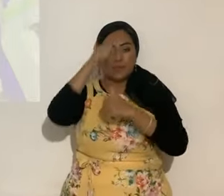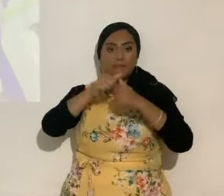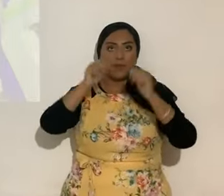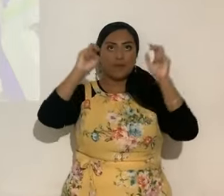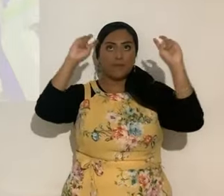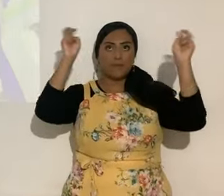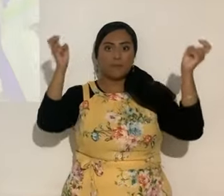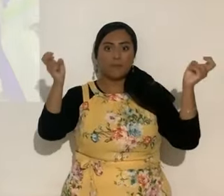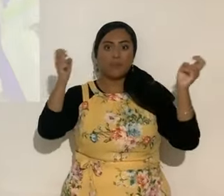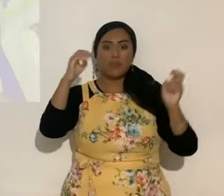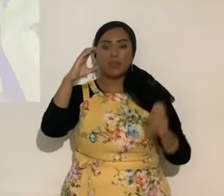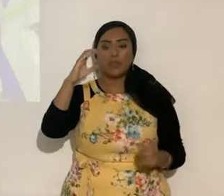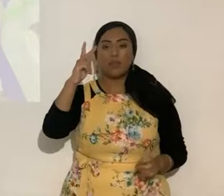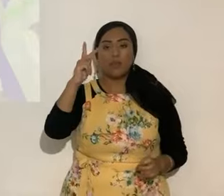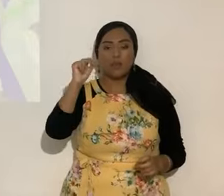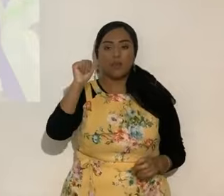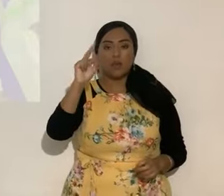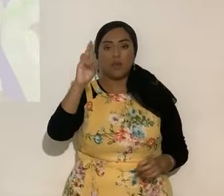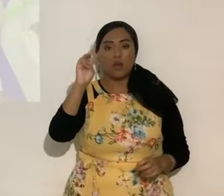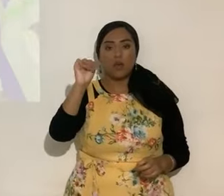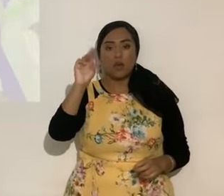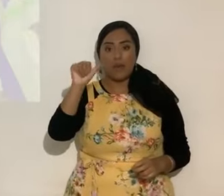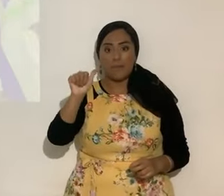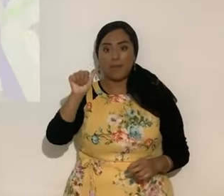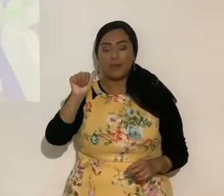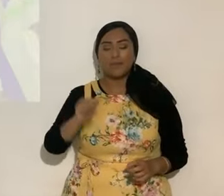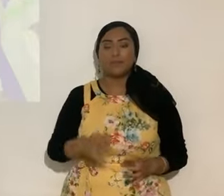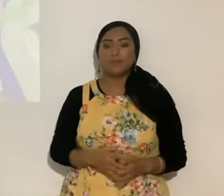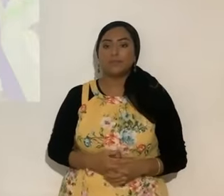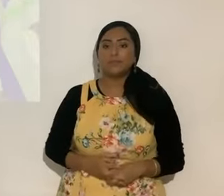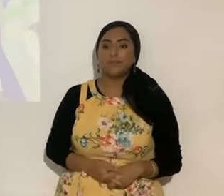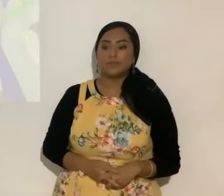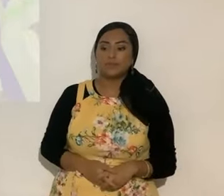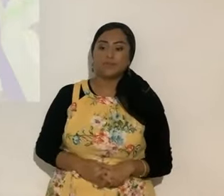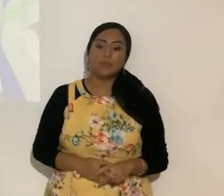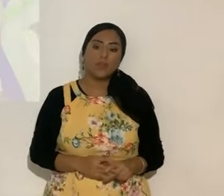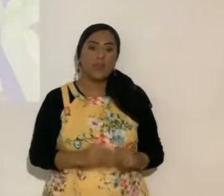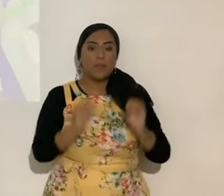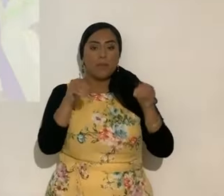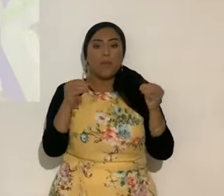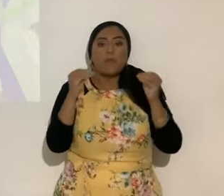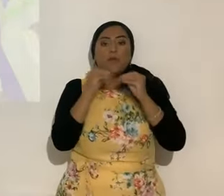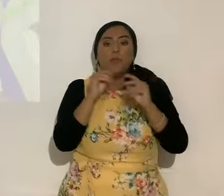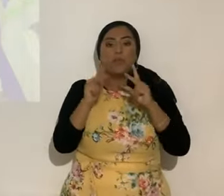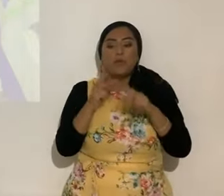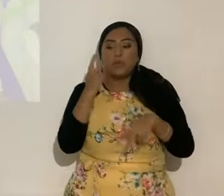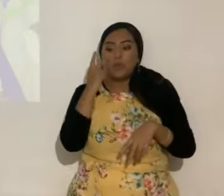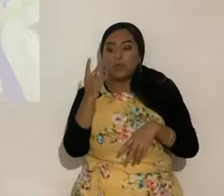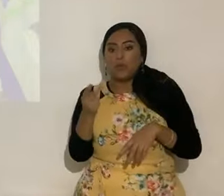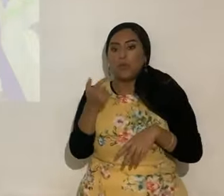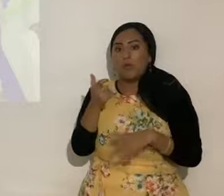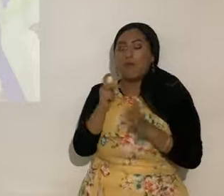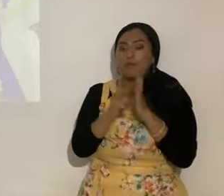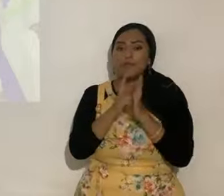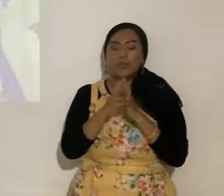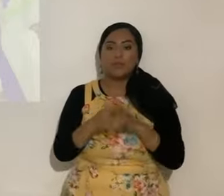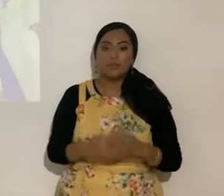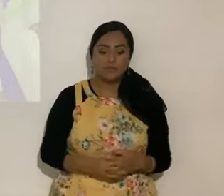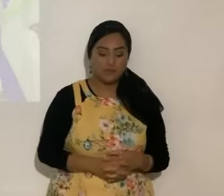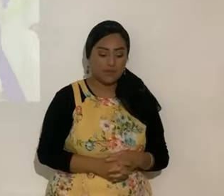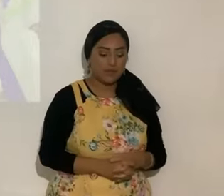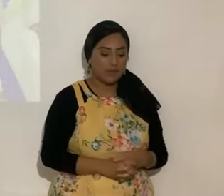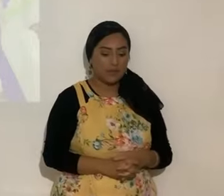titulé el karma, pero no es tanto por, así lo puse, para que más almas entraran a ver el video. Hay que ser honesto.